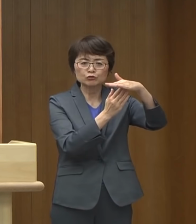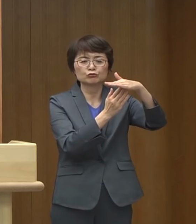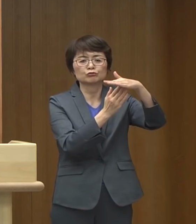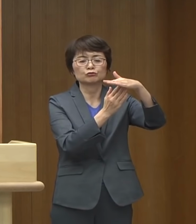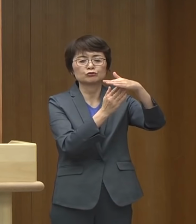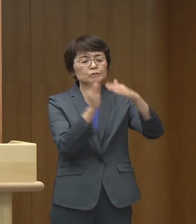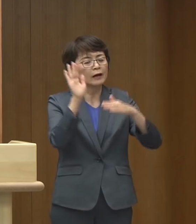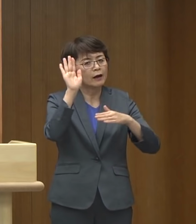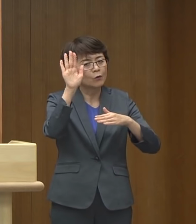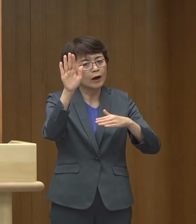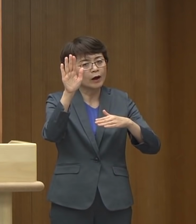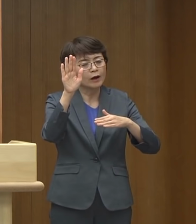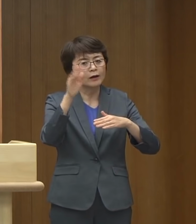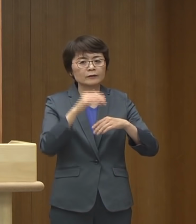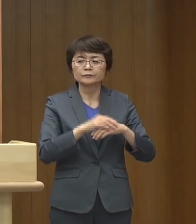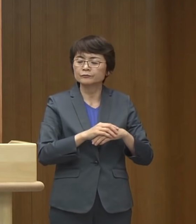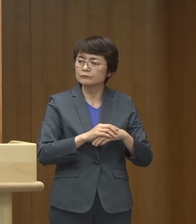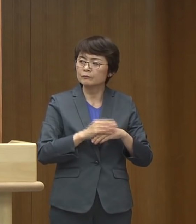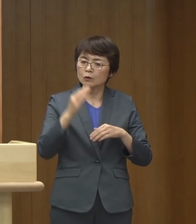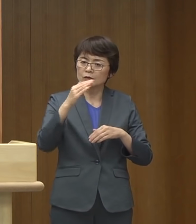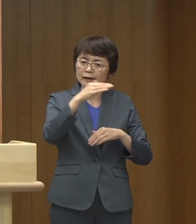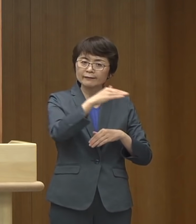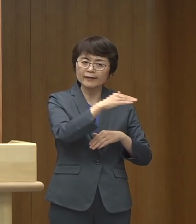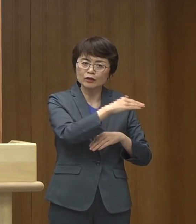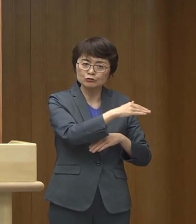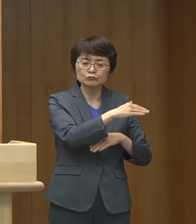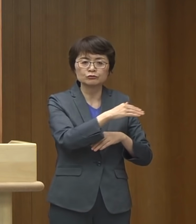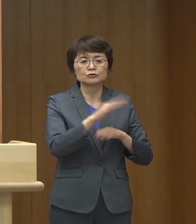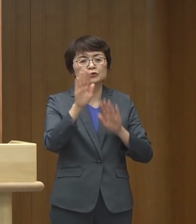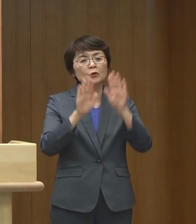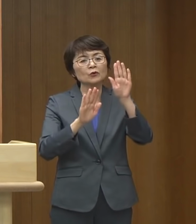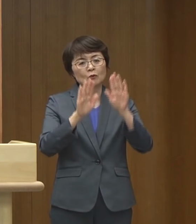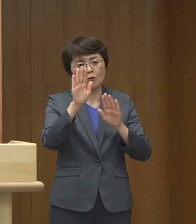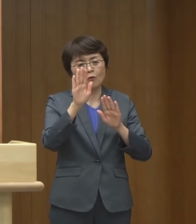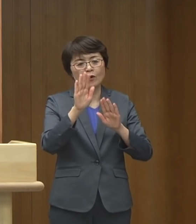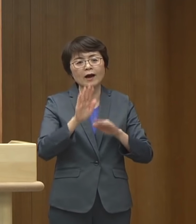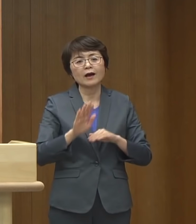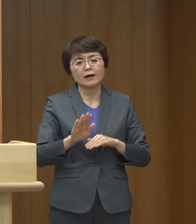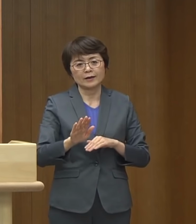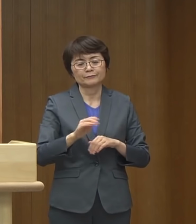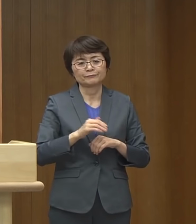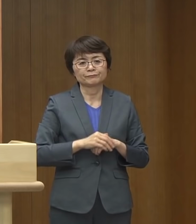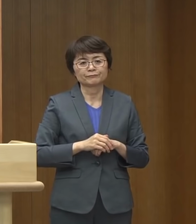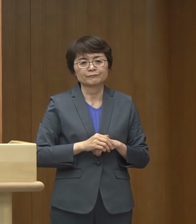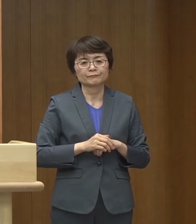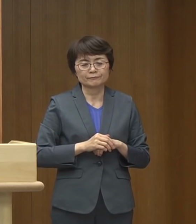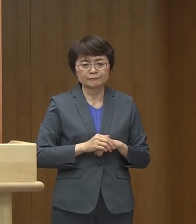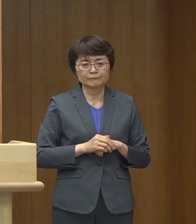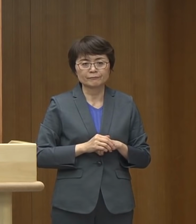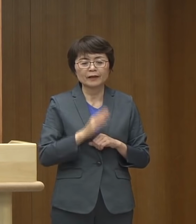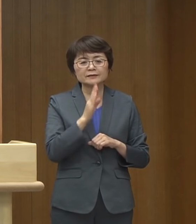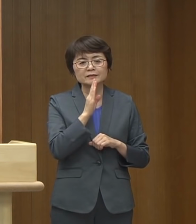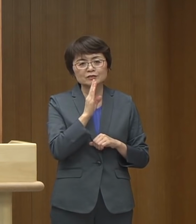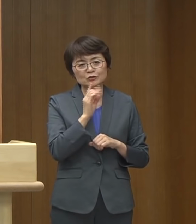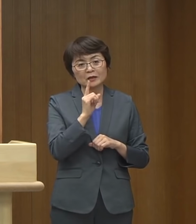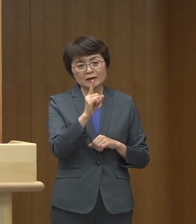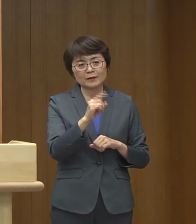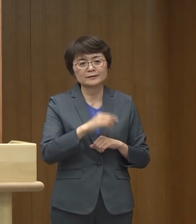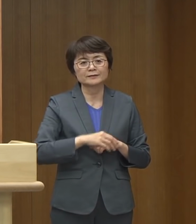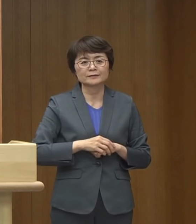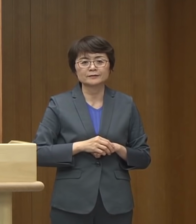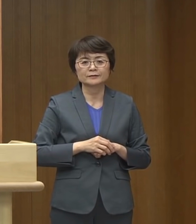2月中旬のピーク以降は右肩下がりの状況ということが、この事実として言えるということです